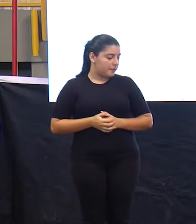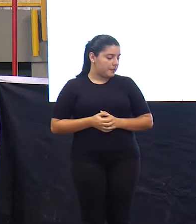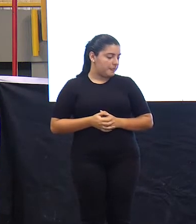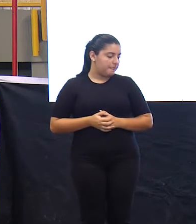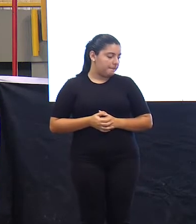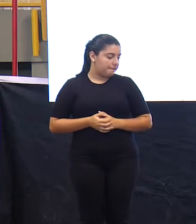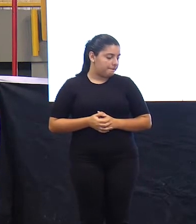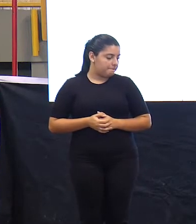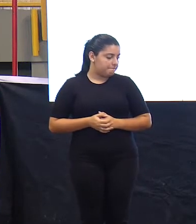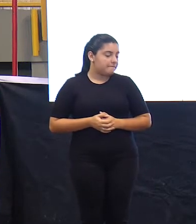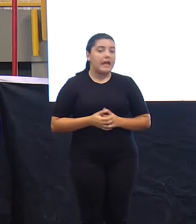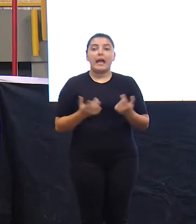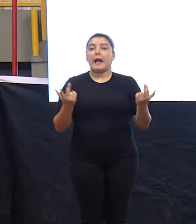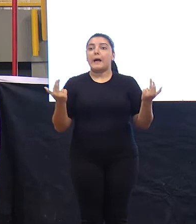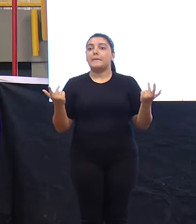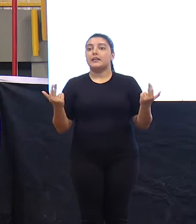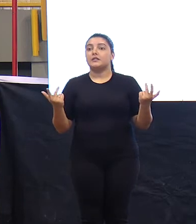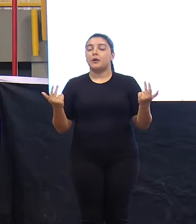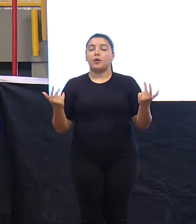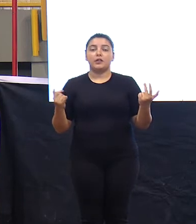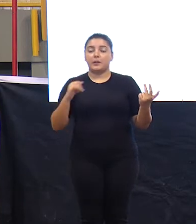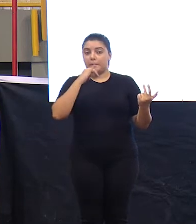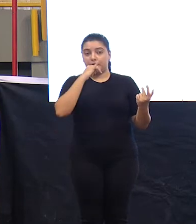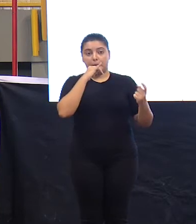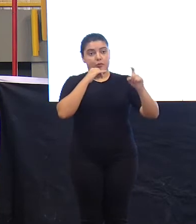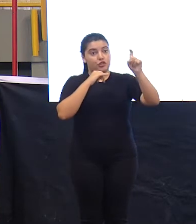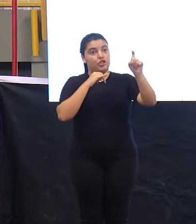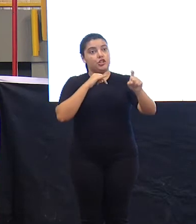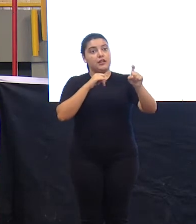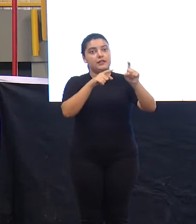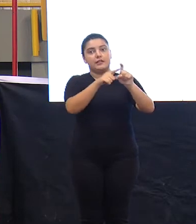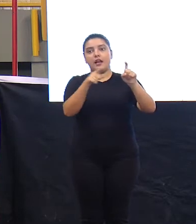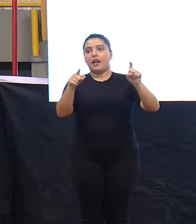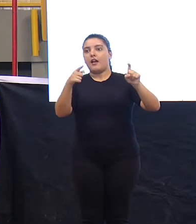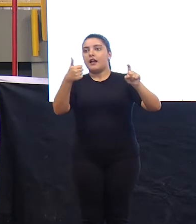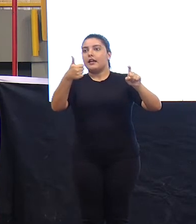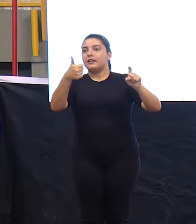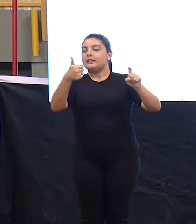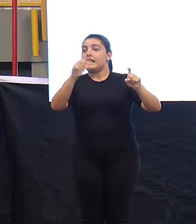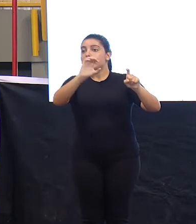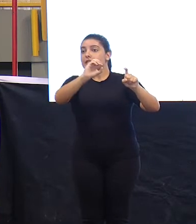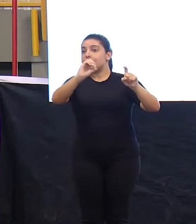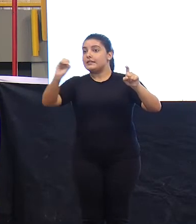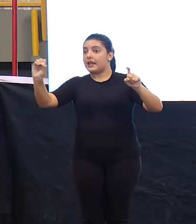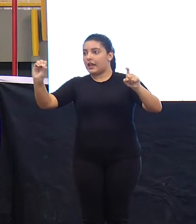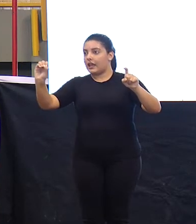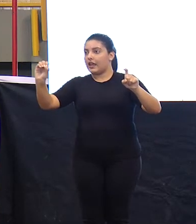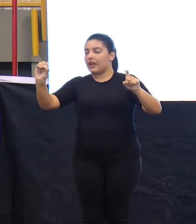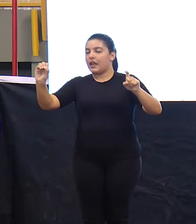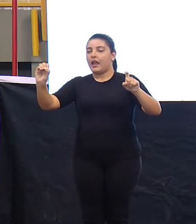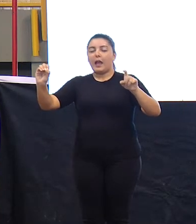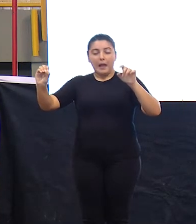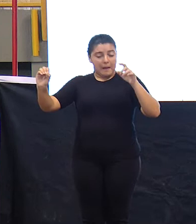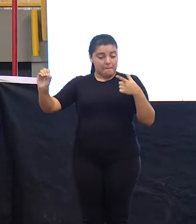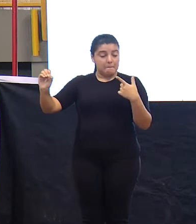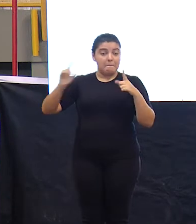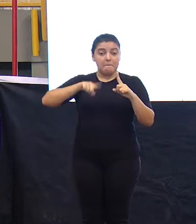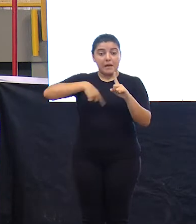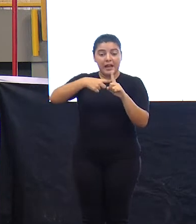120% de X, que é a mesma coisa. Então, se você tem um valor X e ele aumenta